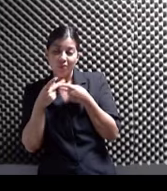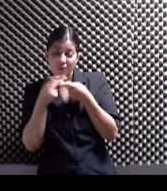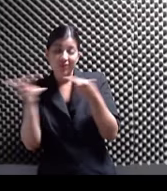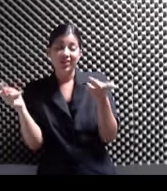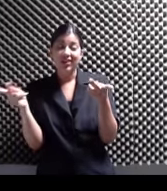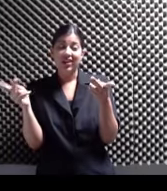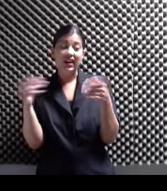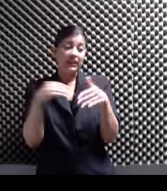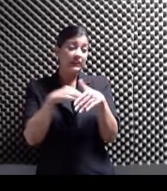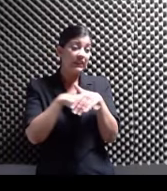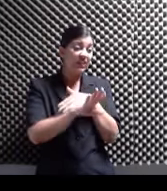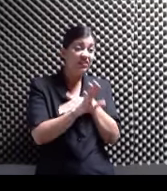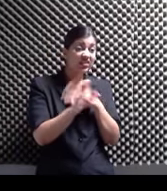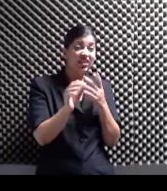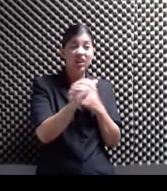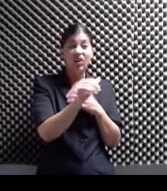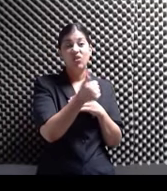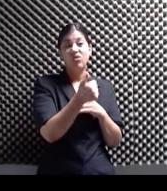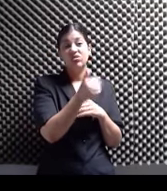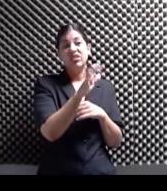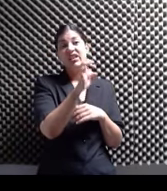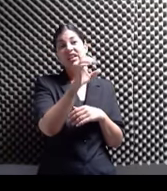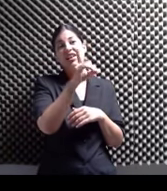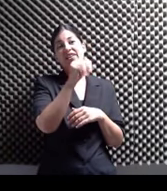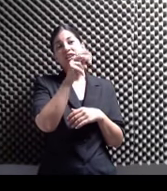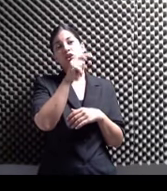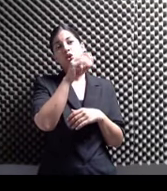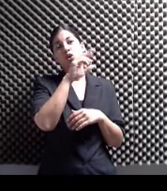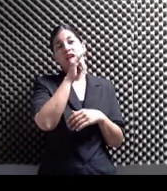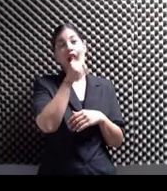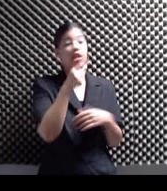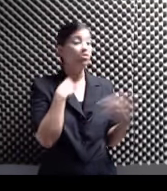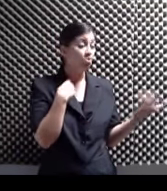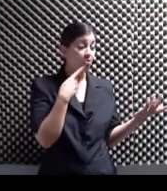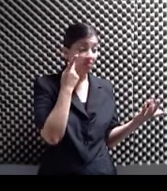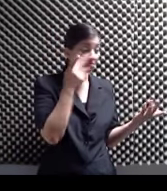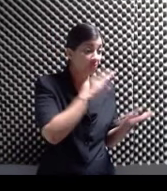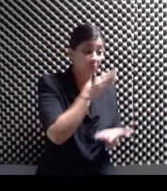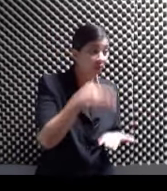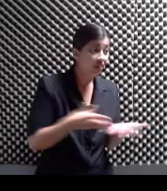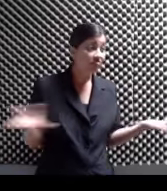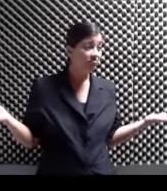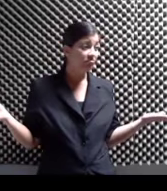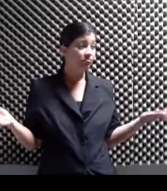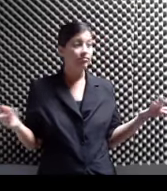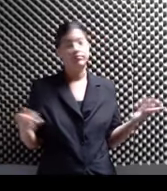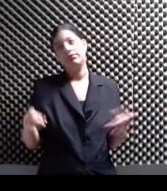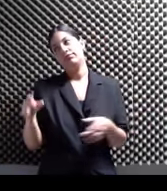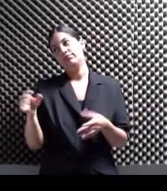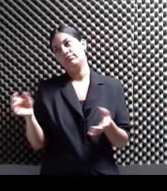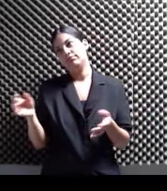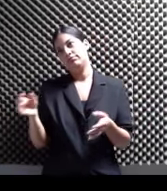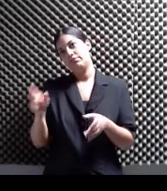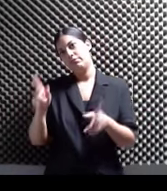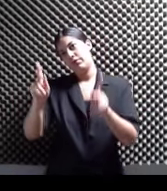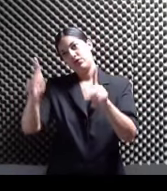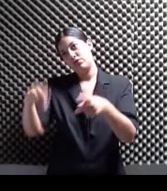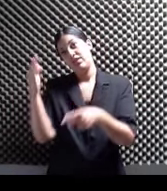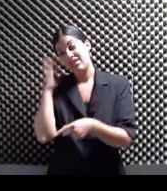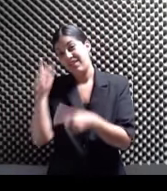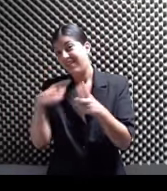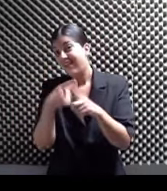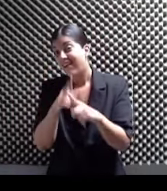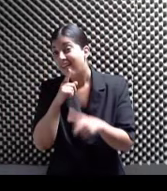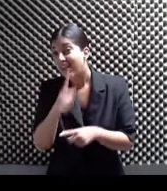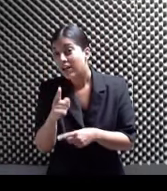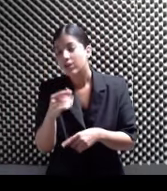Claro, y sí. Y yo no los he visto nunca, así que no sé si se hicieron o no se hicieron o dónde están. Crea por okay. Fe. Si alguien sabe eso, nos da una llamada. Sí, me llama,